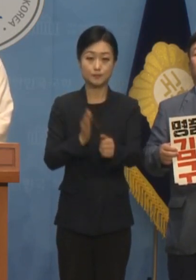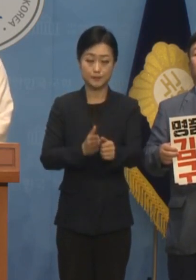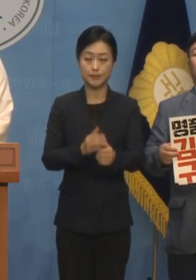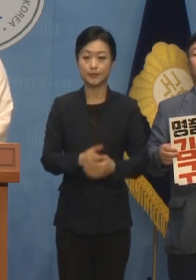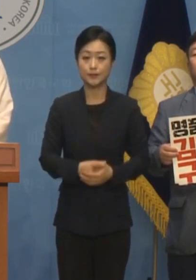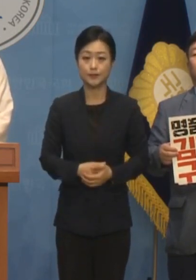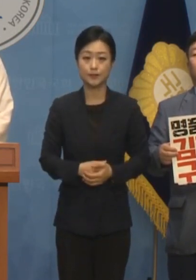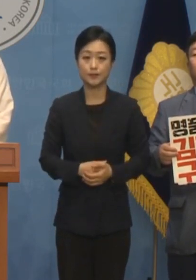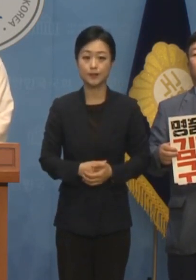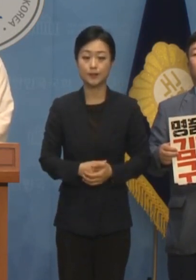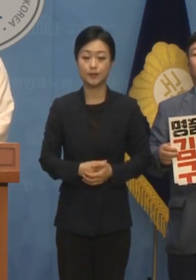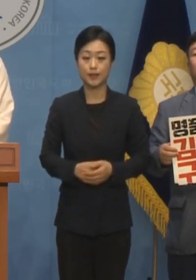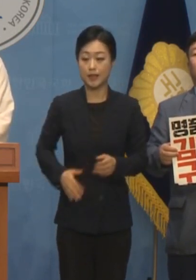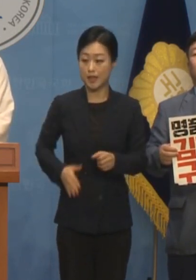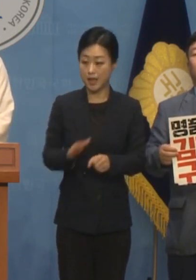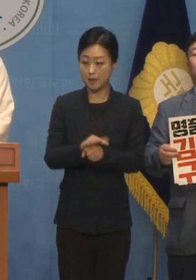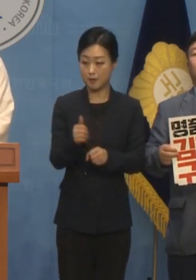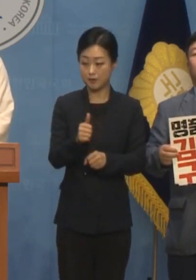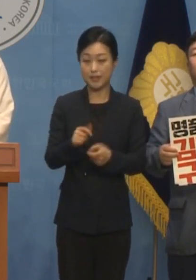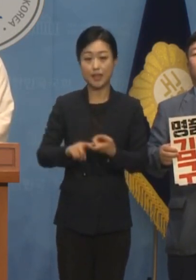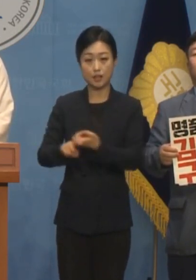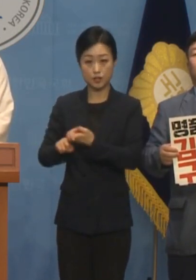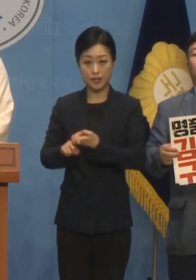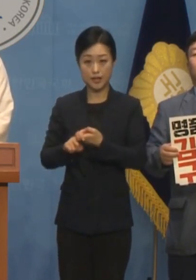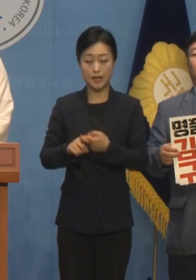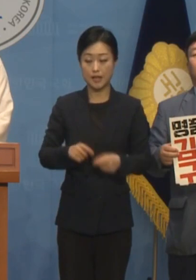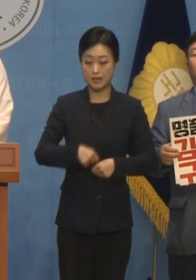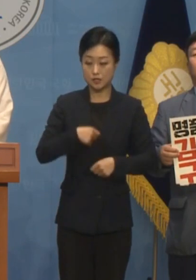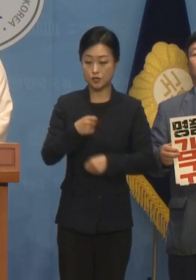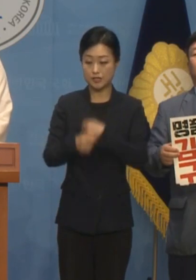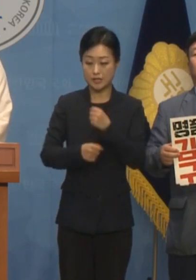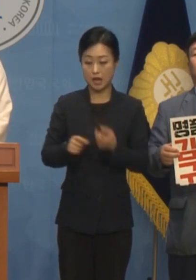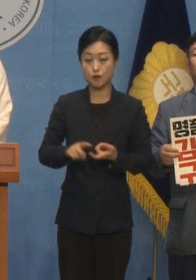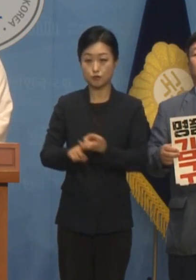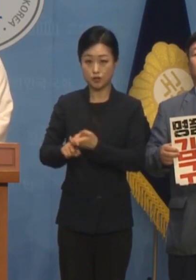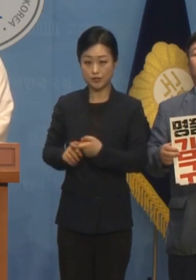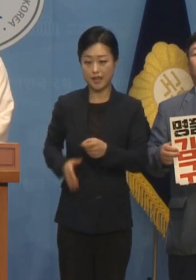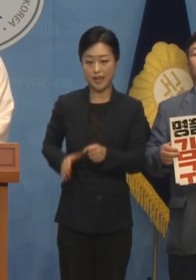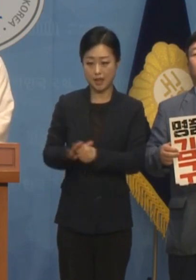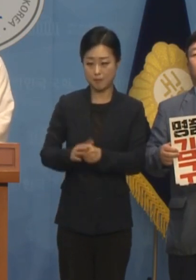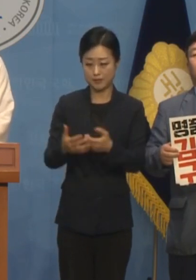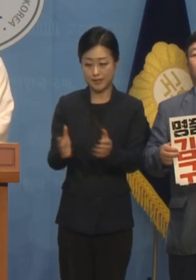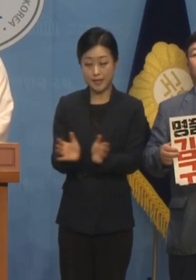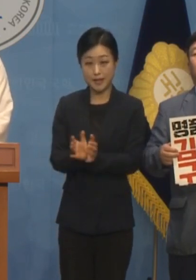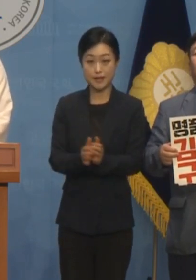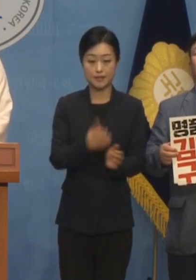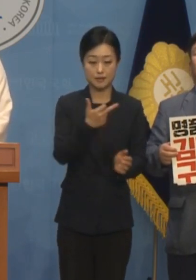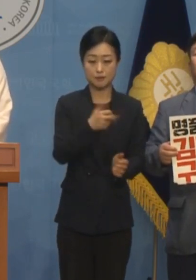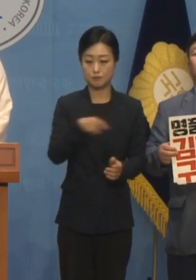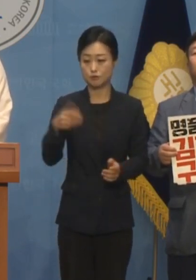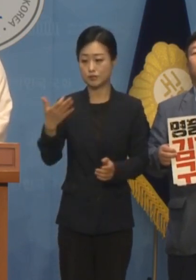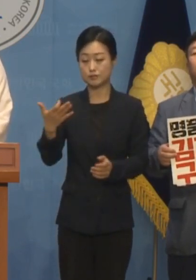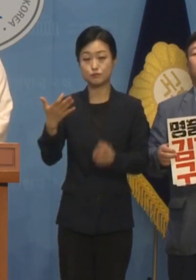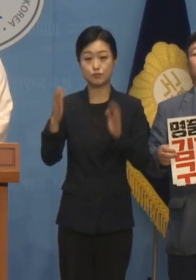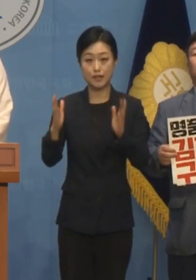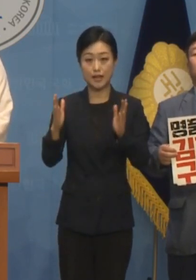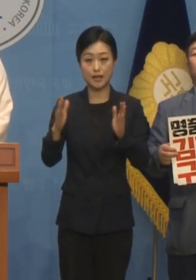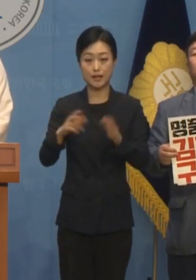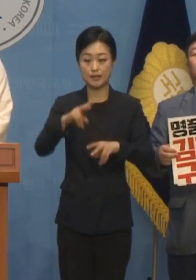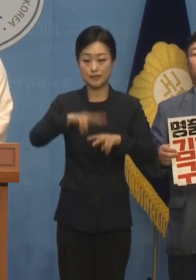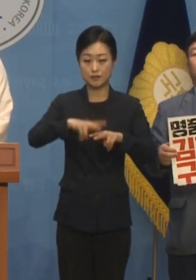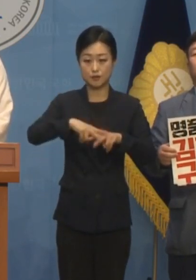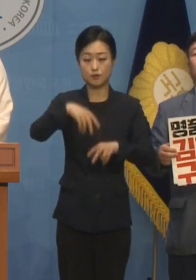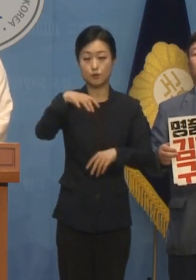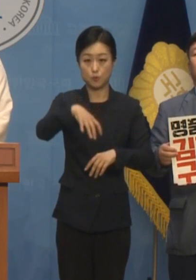합니다. 해병대 예비역 연대와 정의자유해병연대가 중심이 되어 오늘 17일부터 19일까지 서울 청계광장